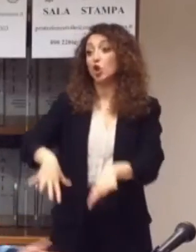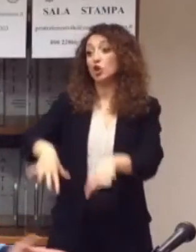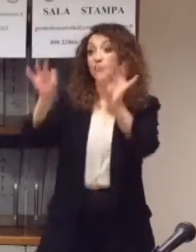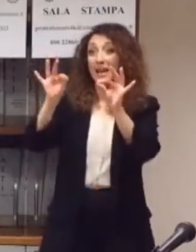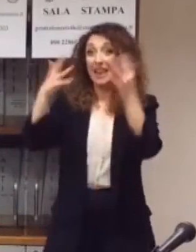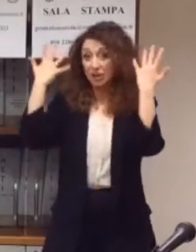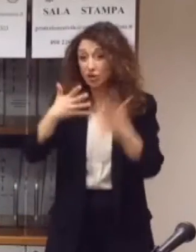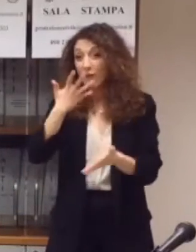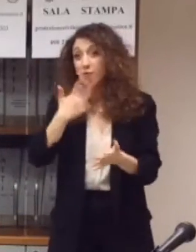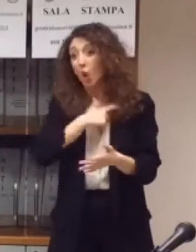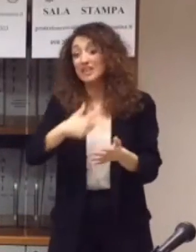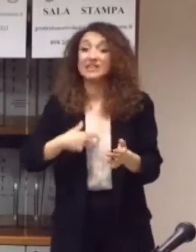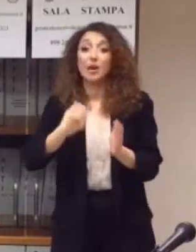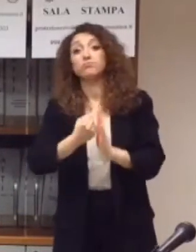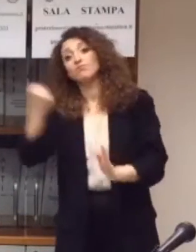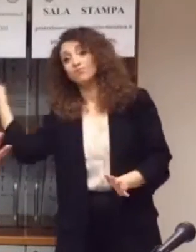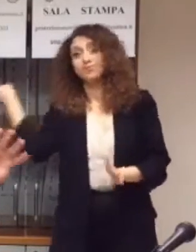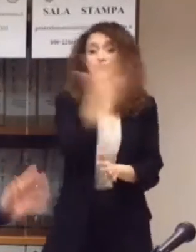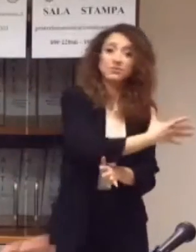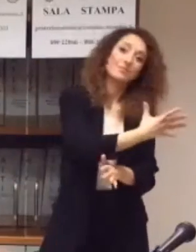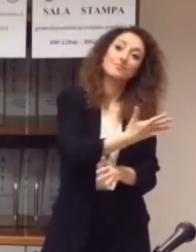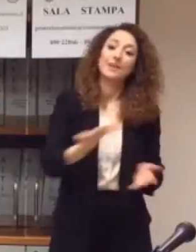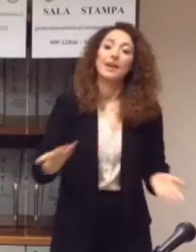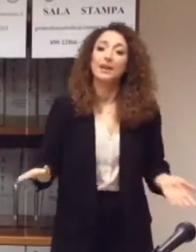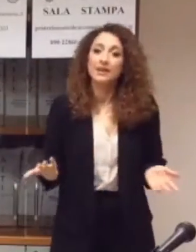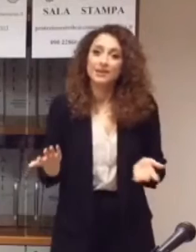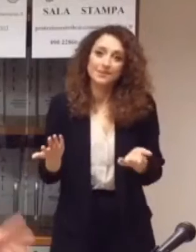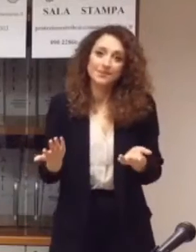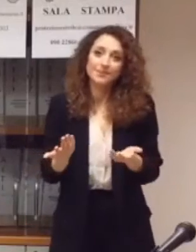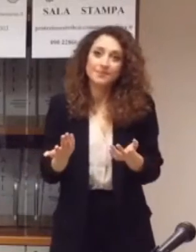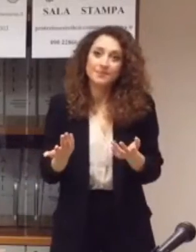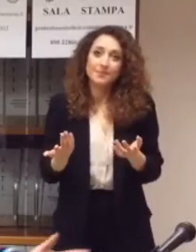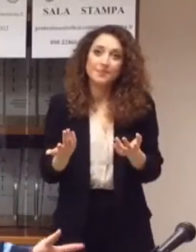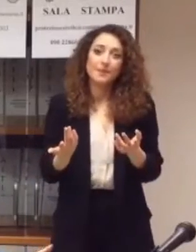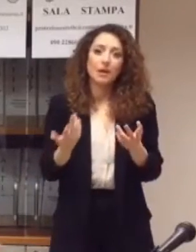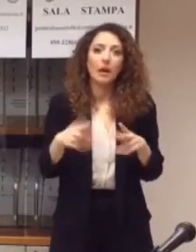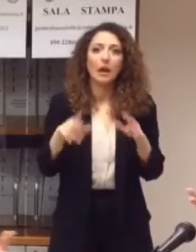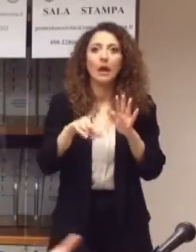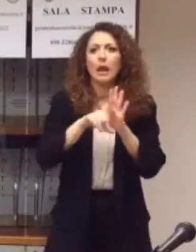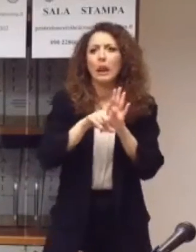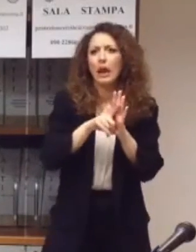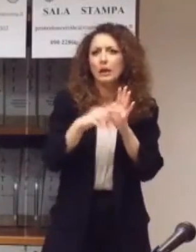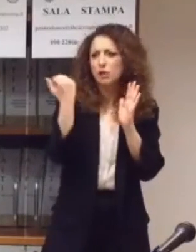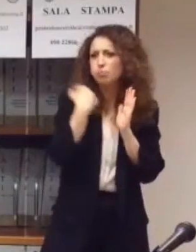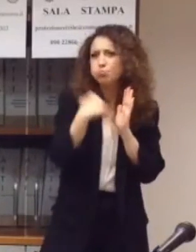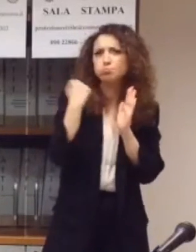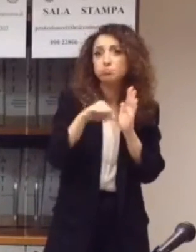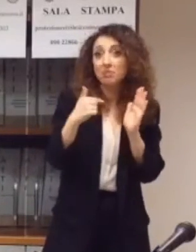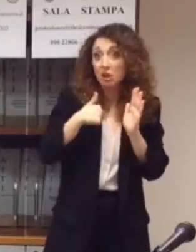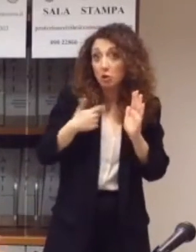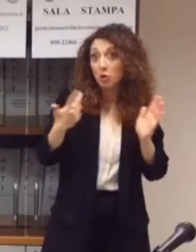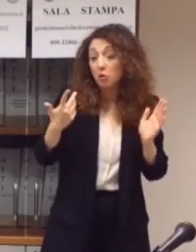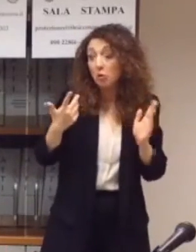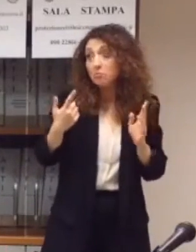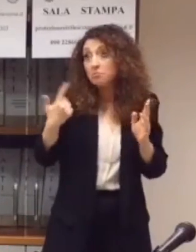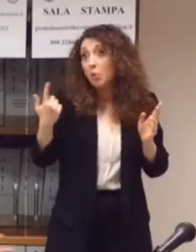fare decadere da sindaco perché devono confezionare con queste ripetute violazioni di legge che io avrei commesso. E quindi